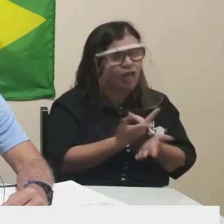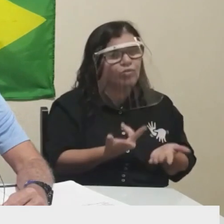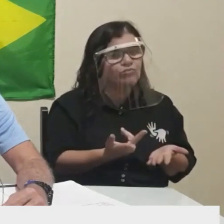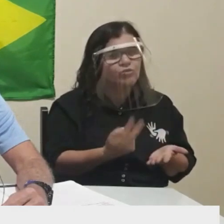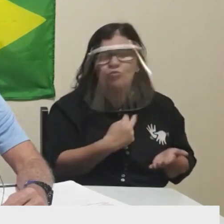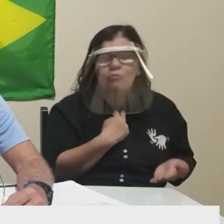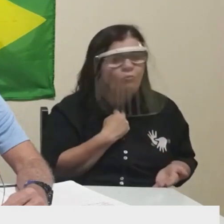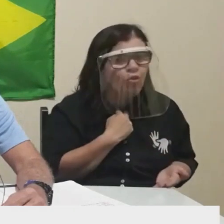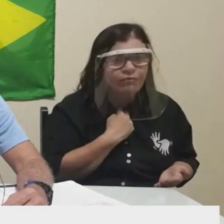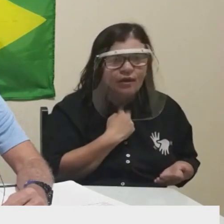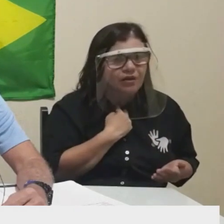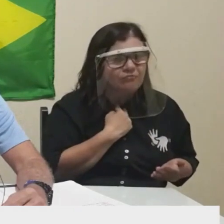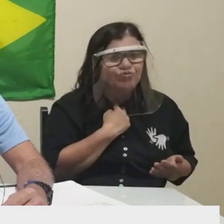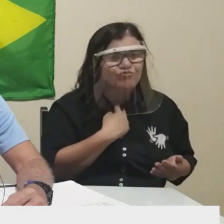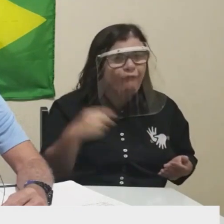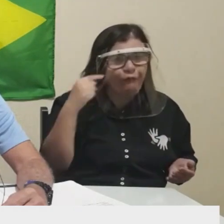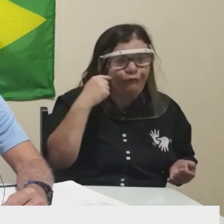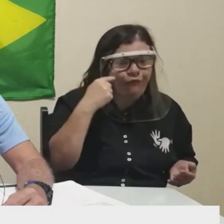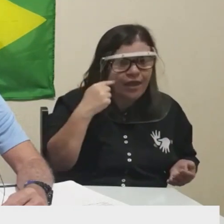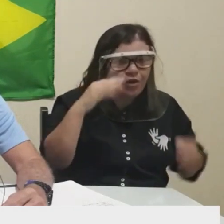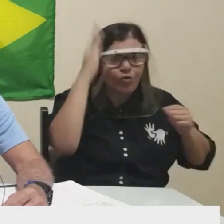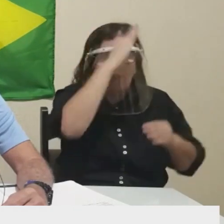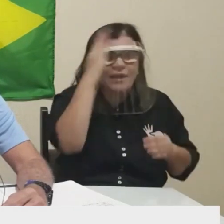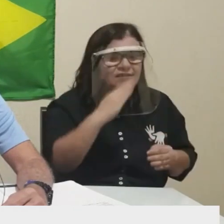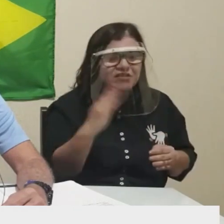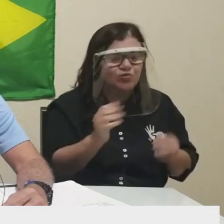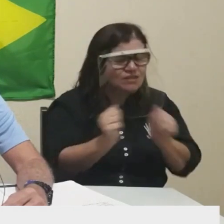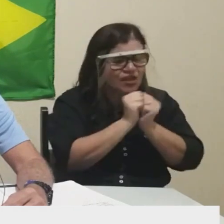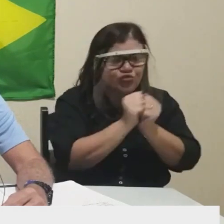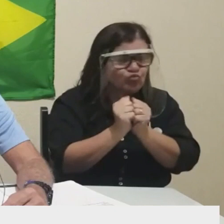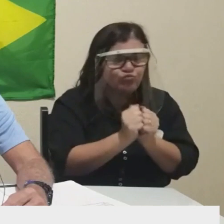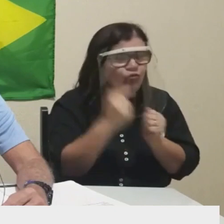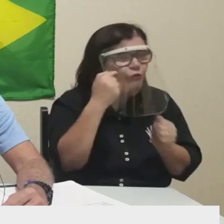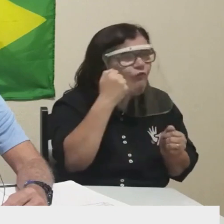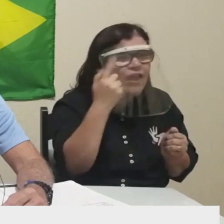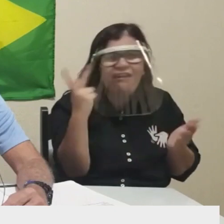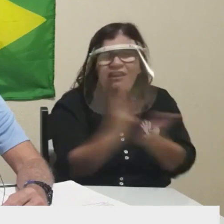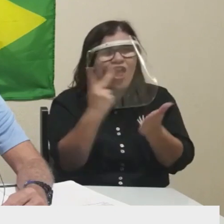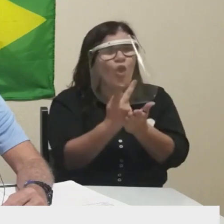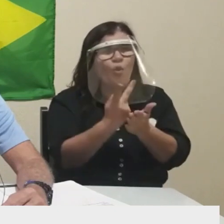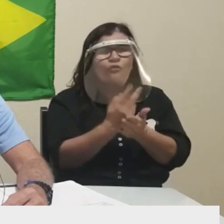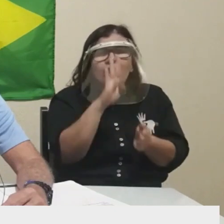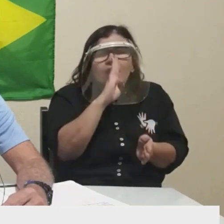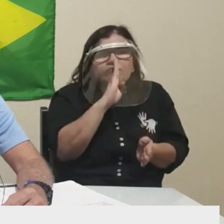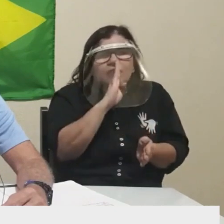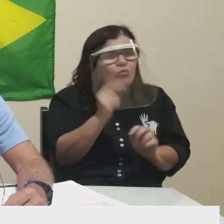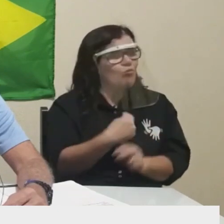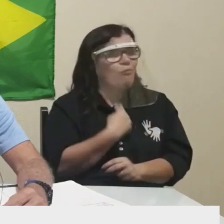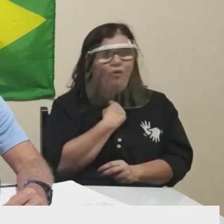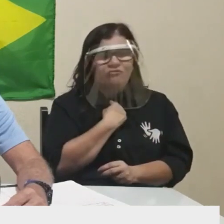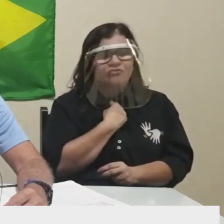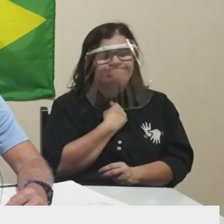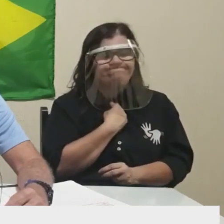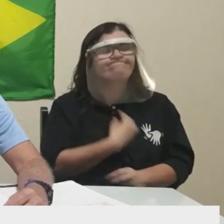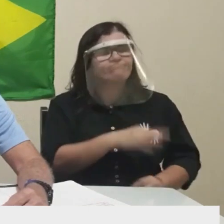nós não podemos ter mais no Brasil ou conviver mais no Brasil com situações como essa. Então, a Polícia